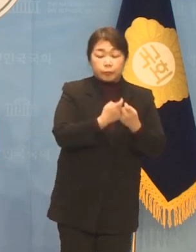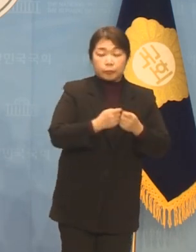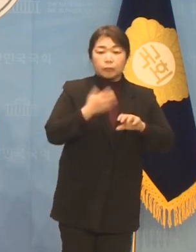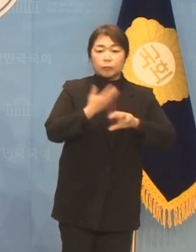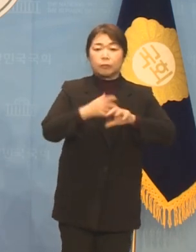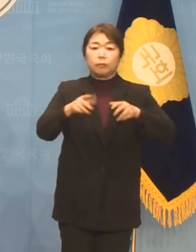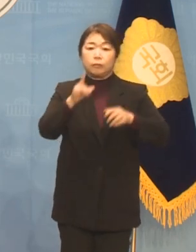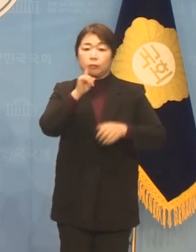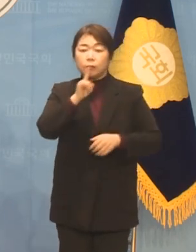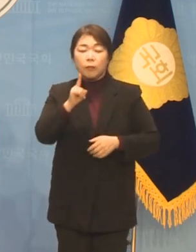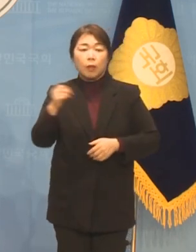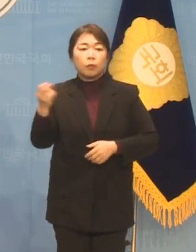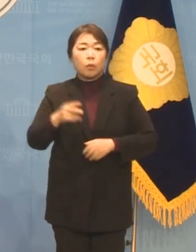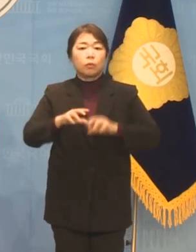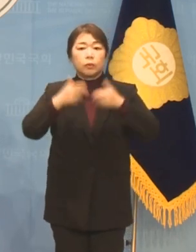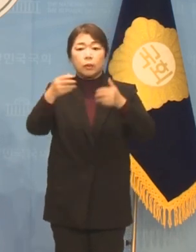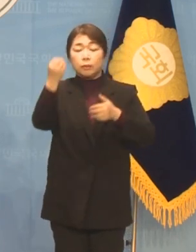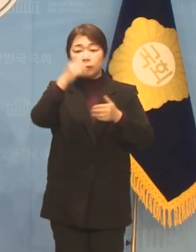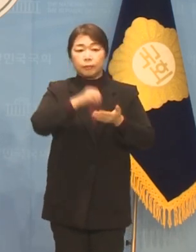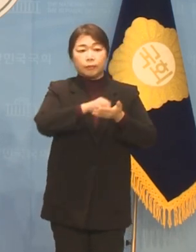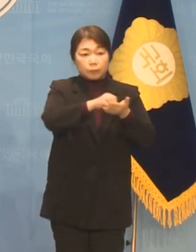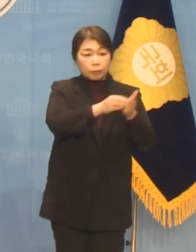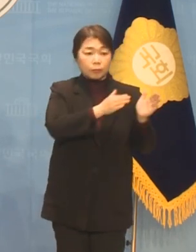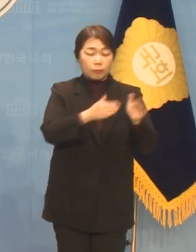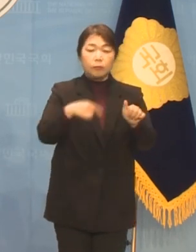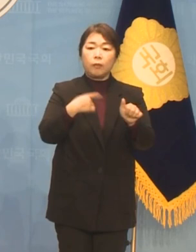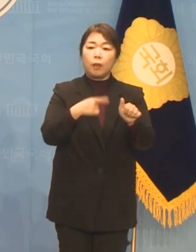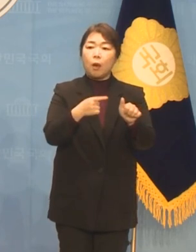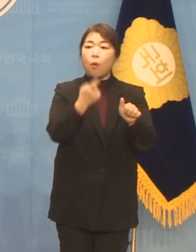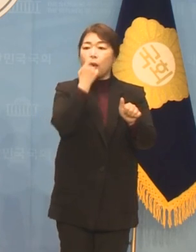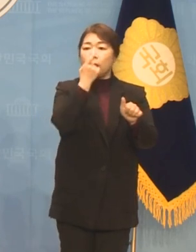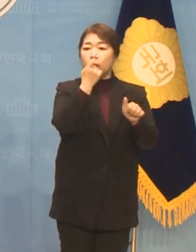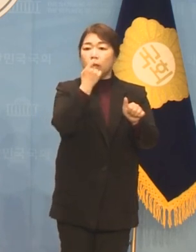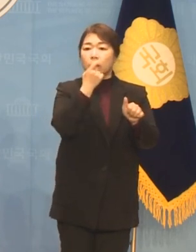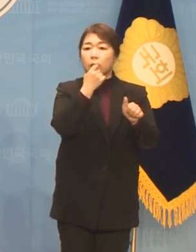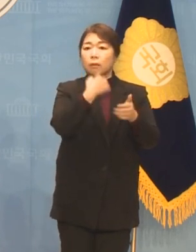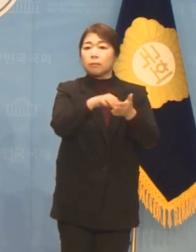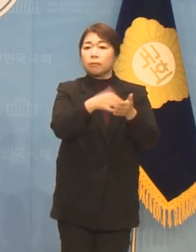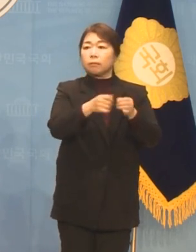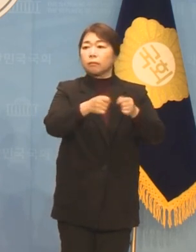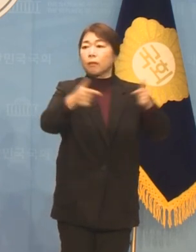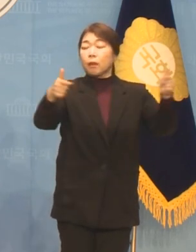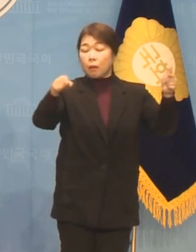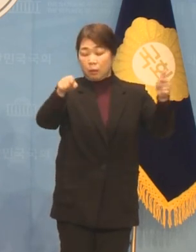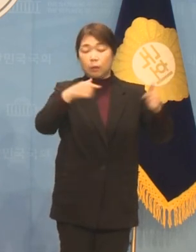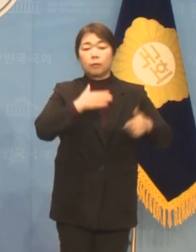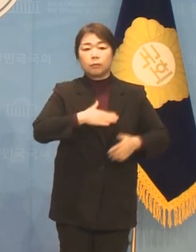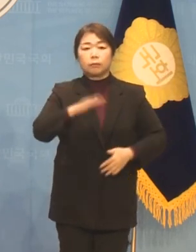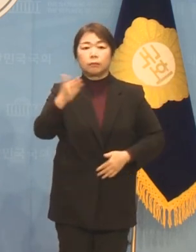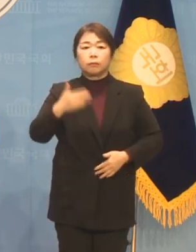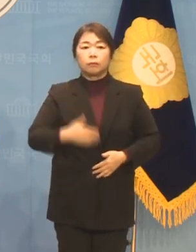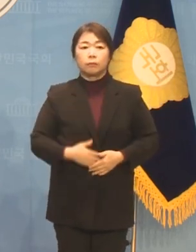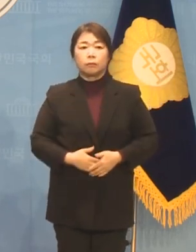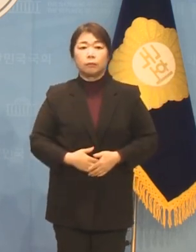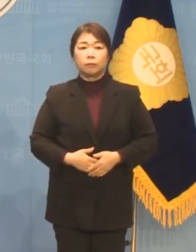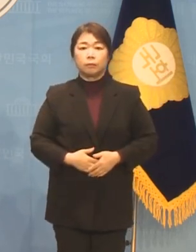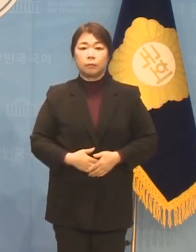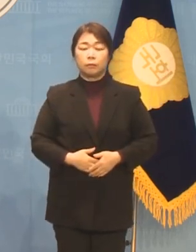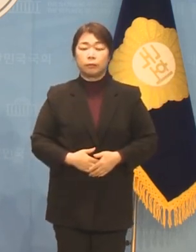입시 대비반을 별도 운영하는 전문 학원이 숱하게 있다는 것을 확인할 수